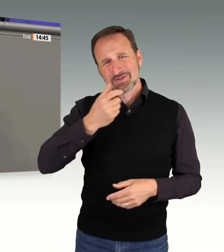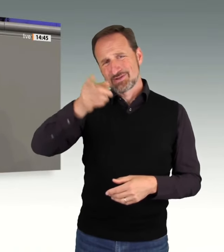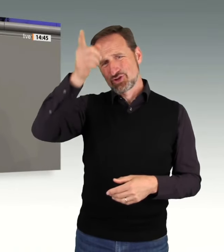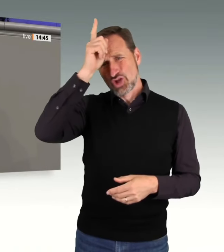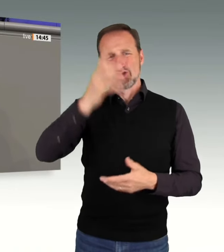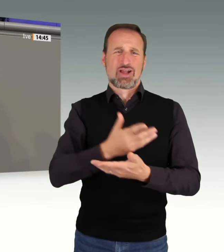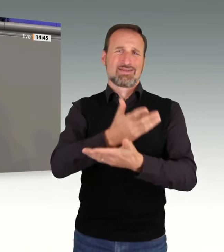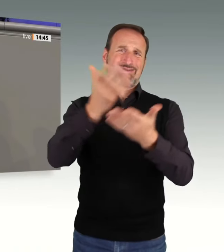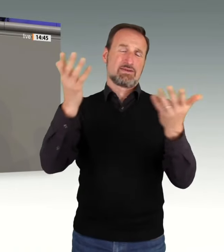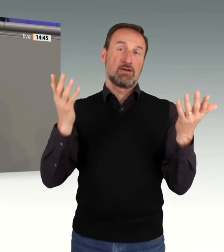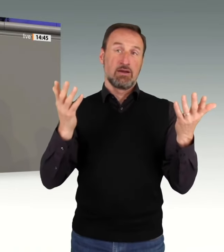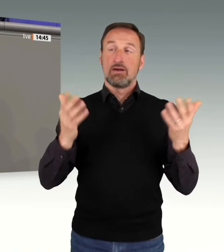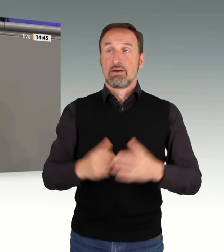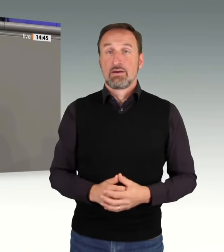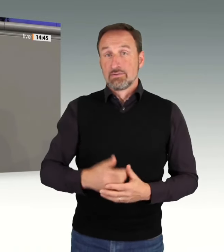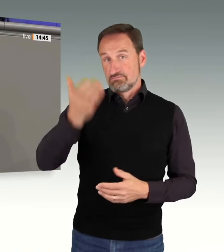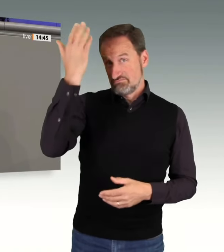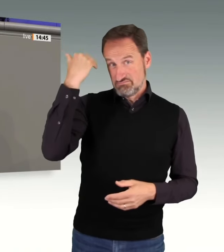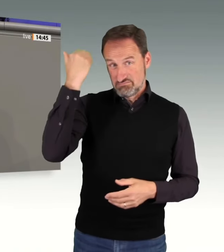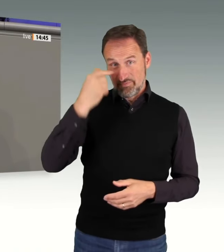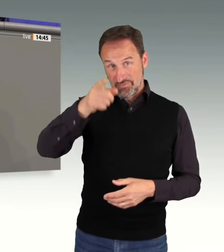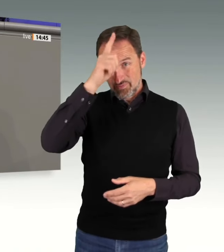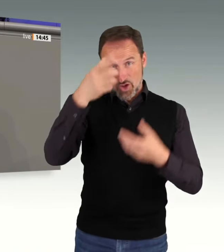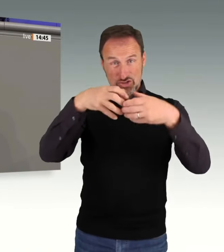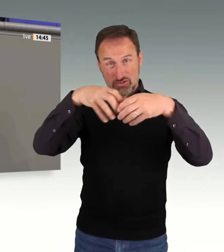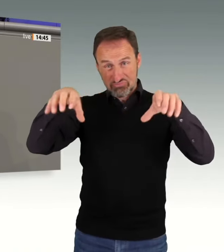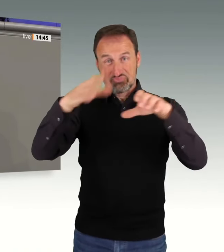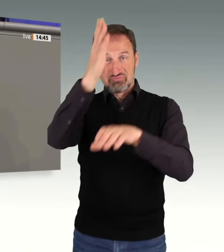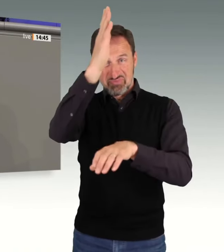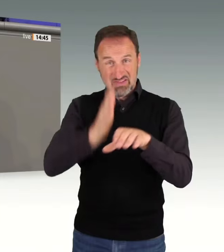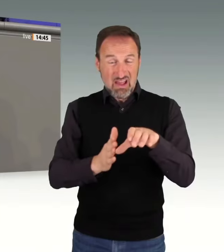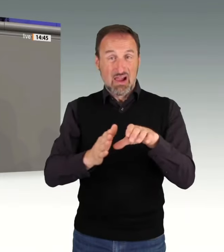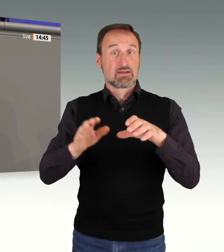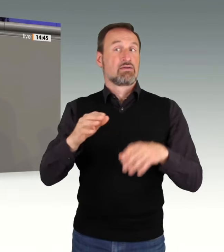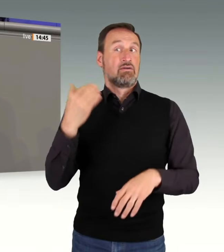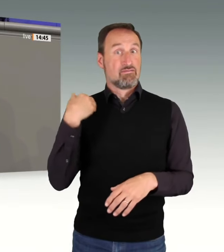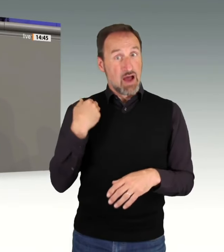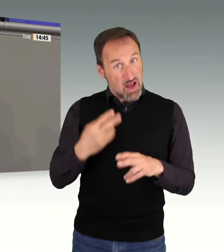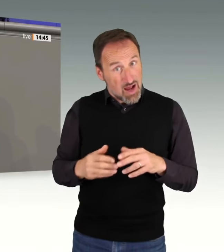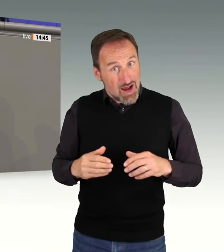Und das geteilte Deutschland war niemals glücklich. Und Sie wissen,